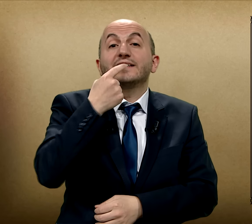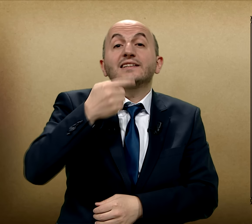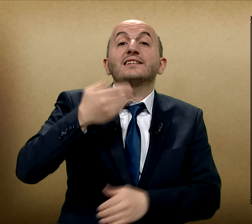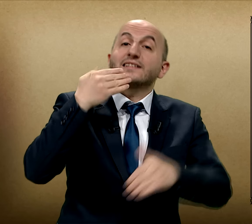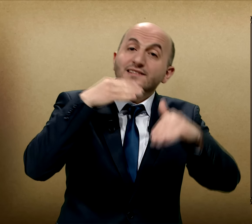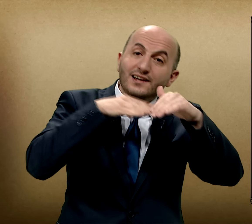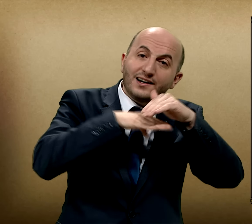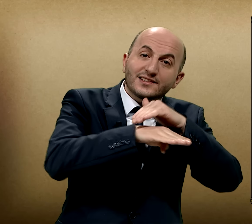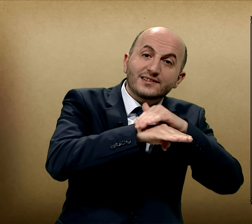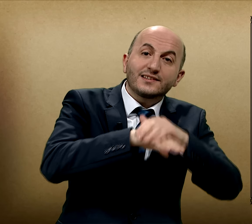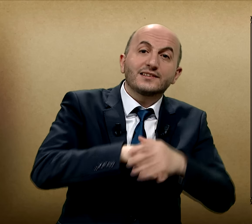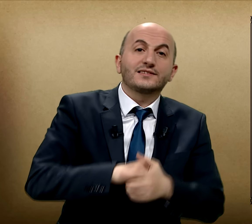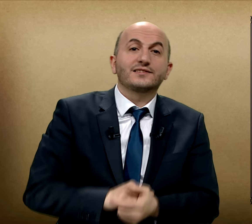dilin istiazesidir.